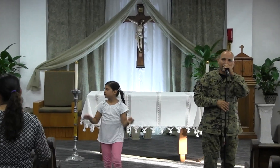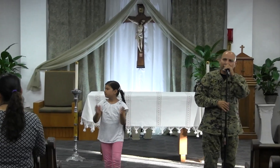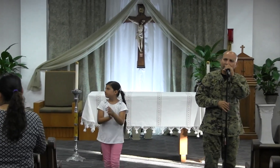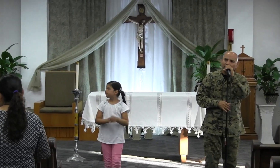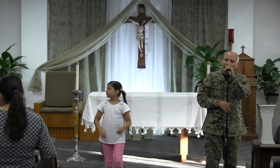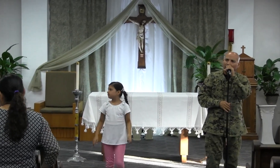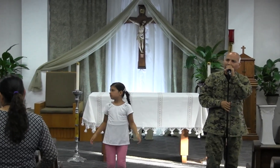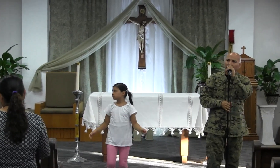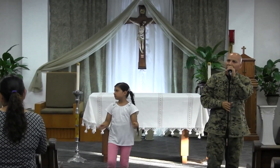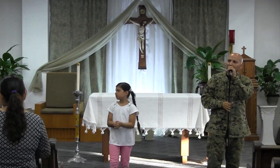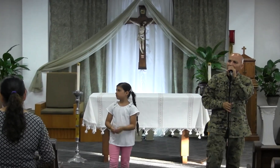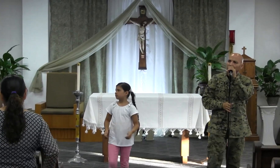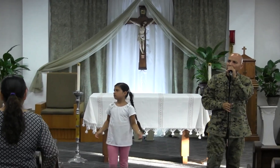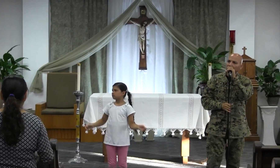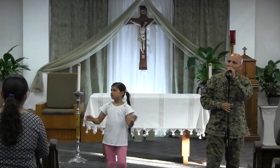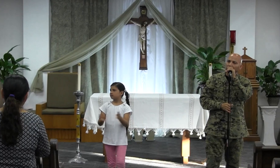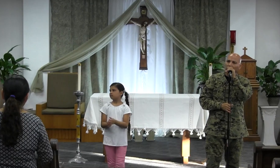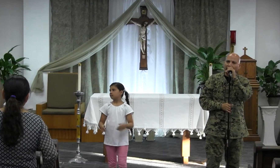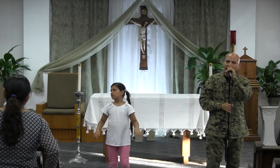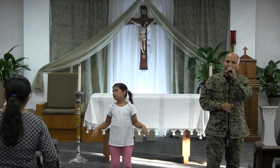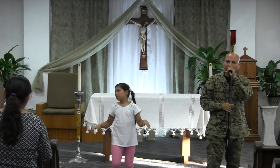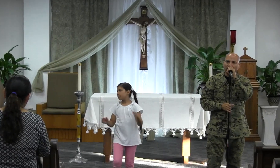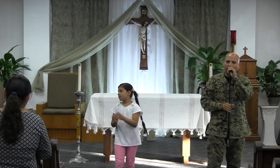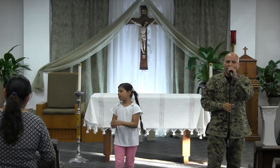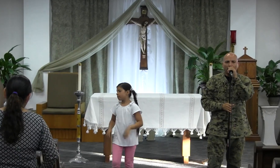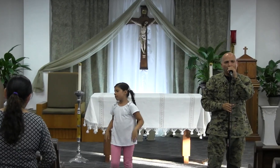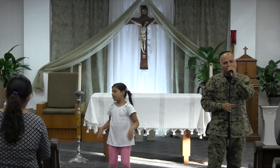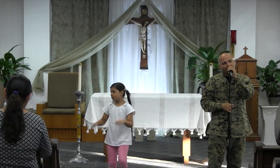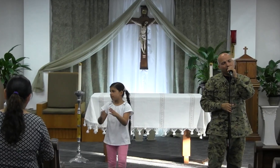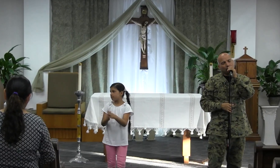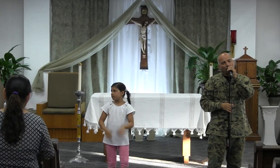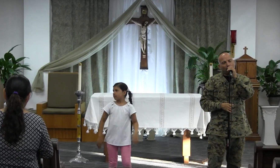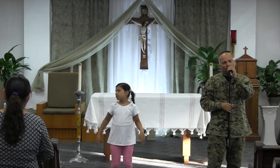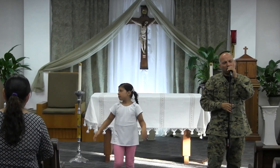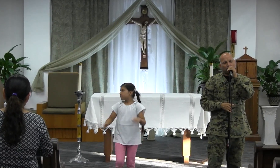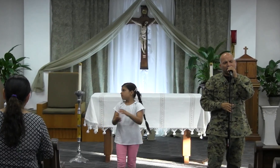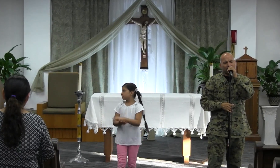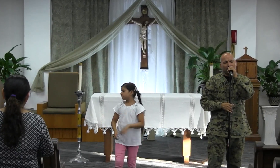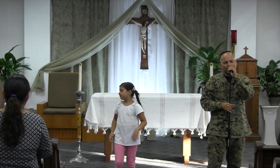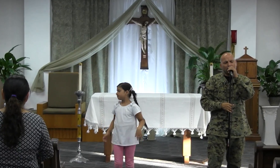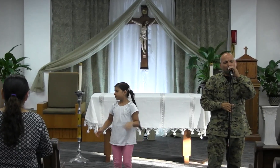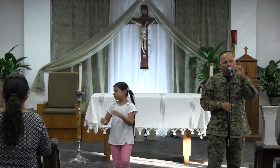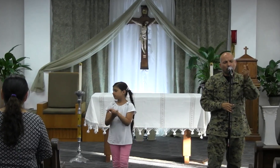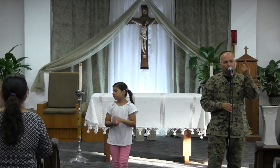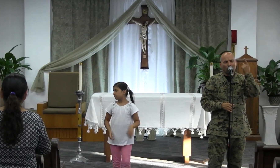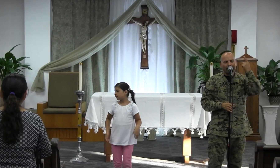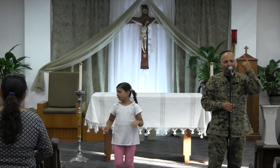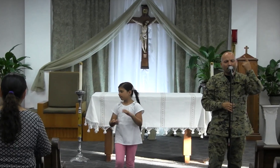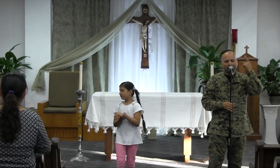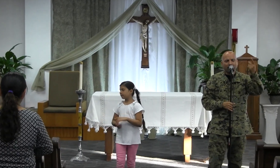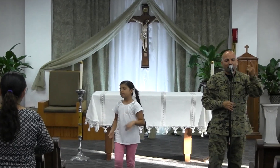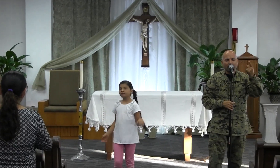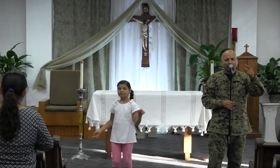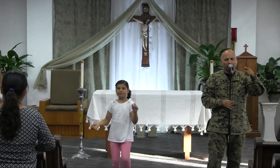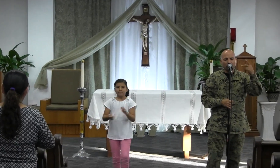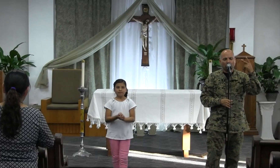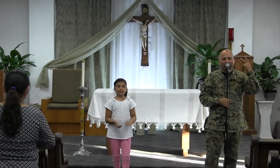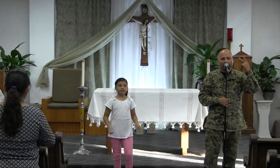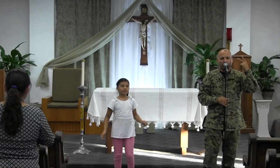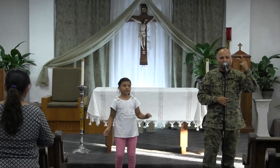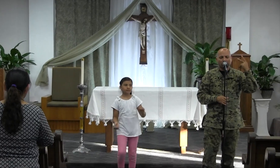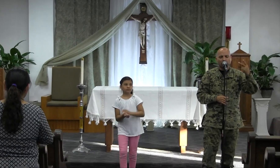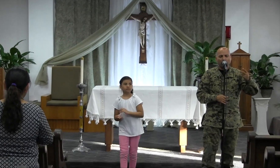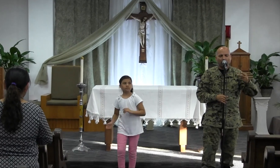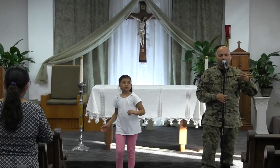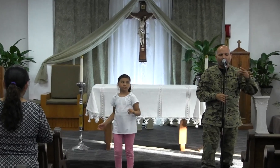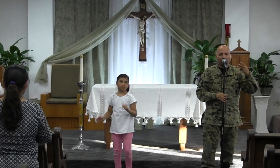Así es. Hay que pedirle al Espíritu Santo que en esta noche nos dé un toque muy especial. Un toque que nos sane, un toque